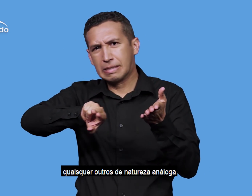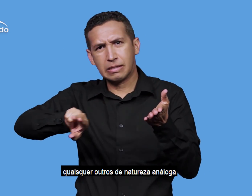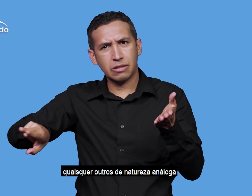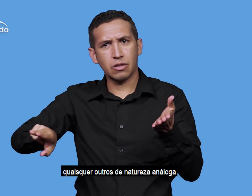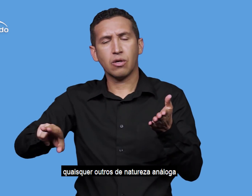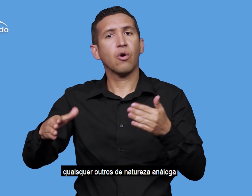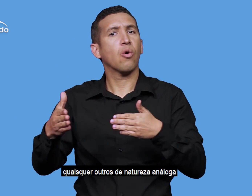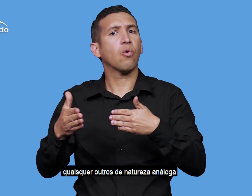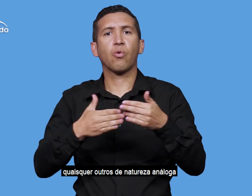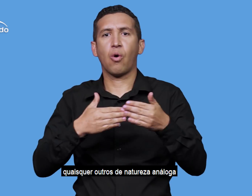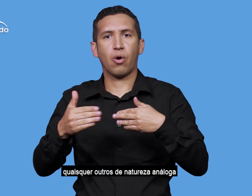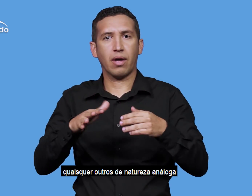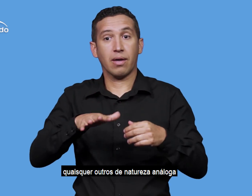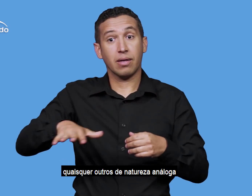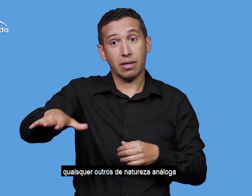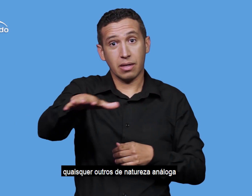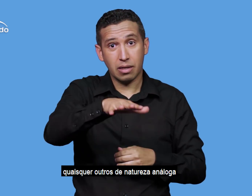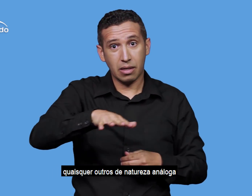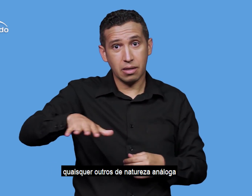outros de natureza análoga